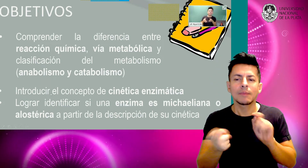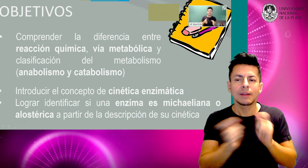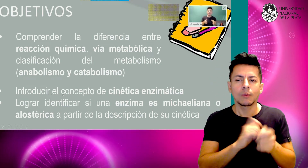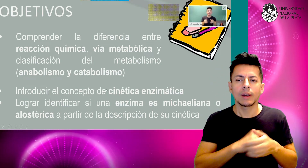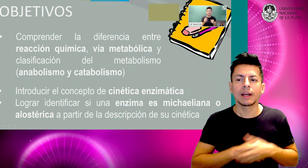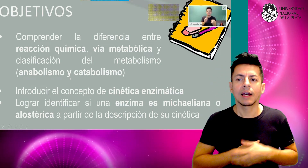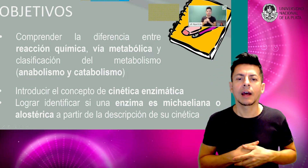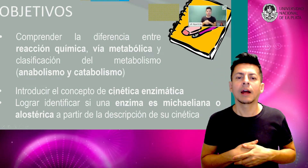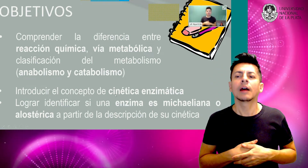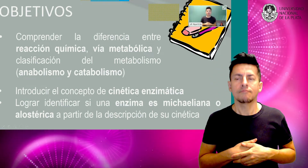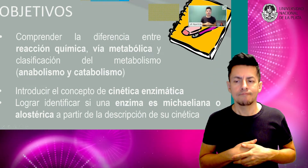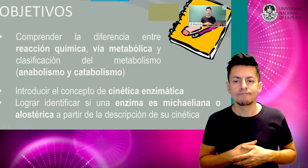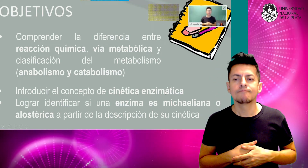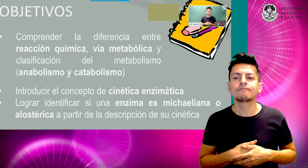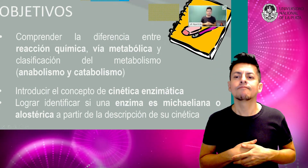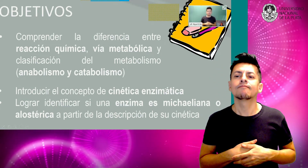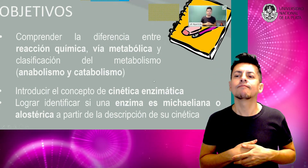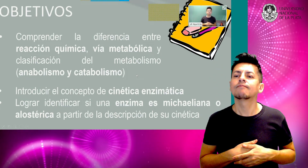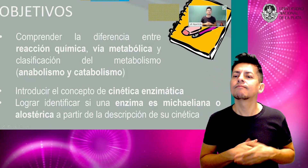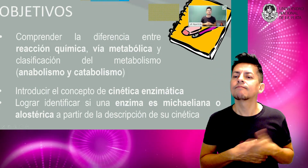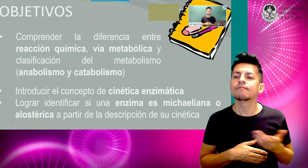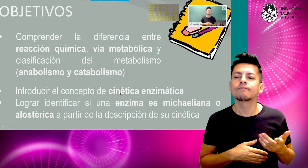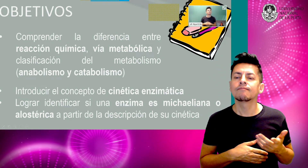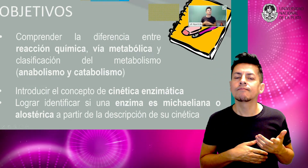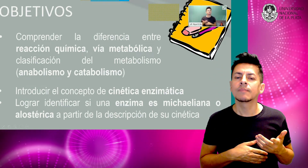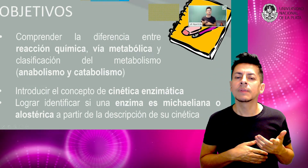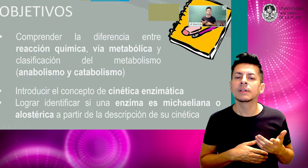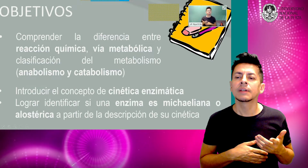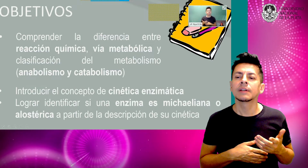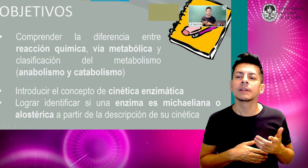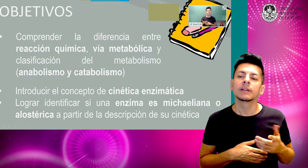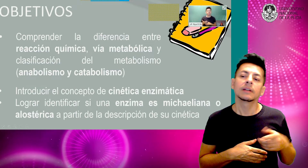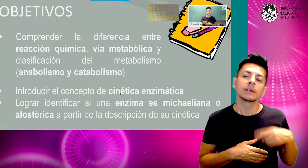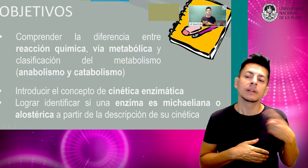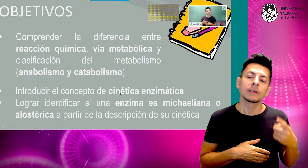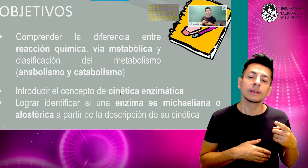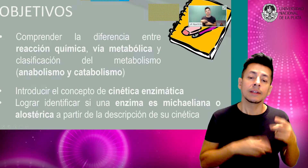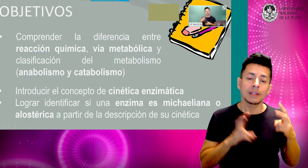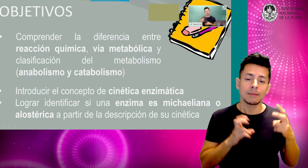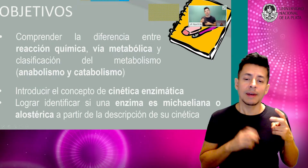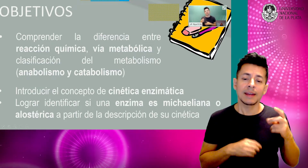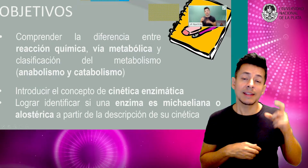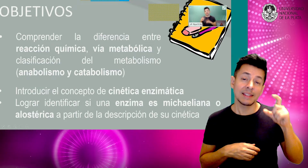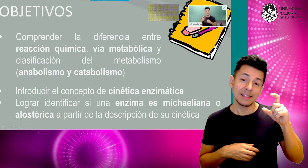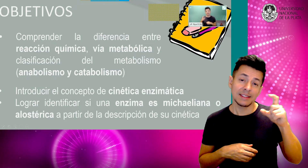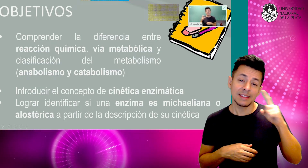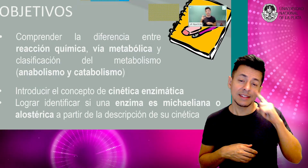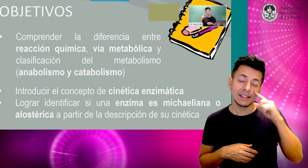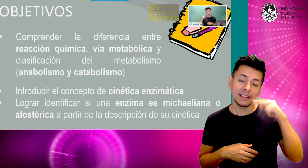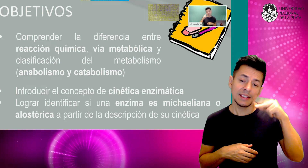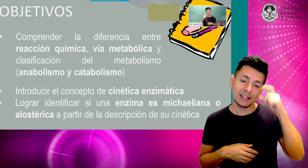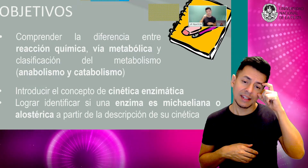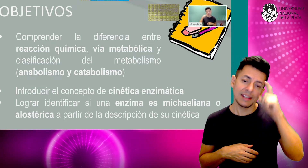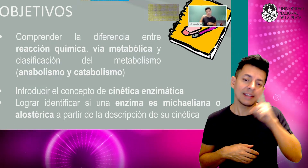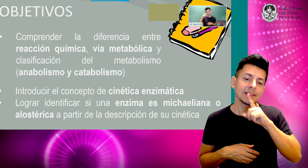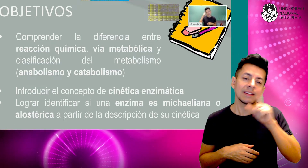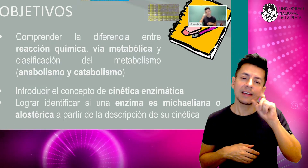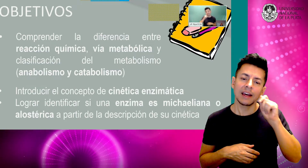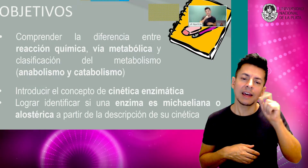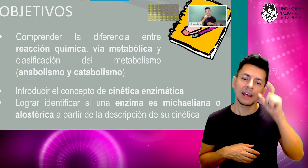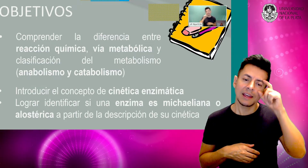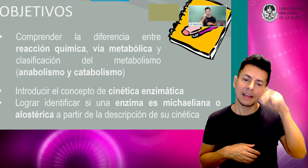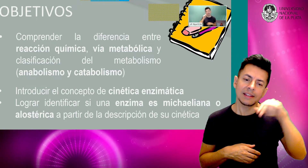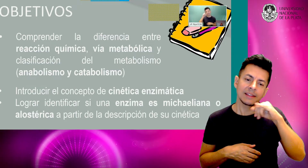Introducirles, el segundo objetivo era introducir el concepto de cinética enzimática, en donde lo que hacemos es estudiar la velocidad de